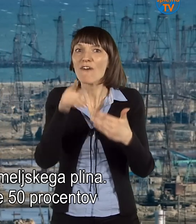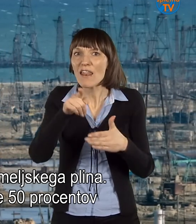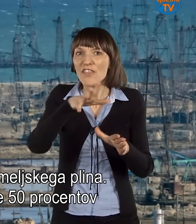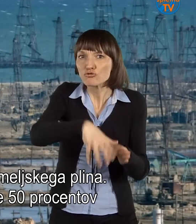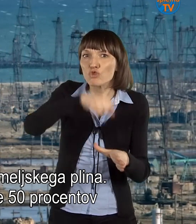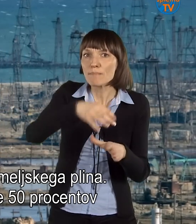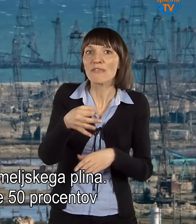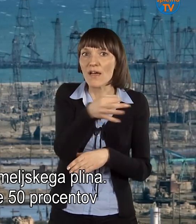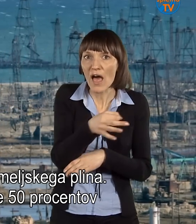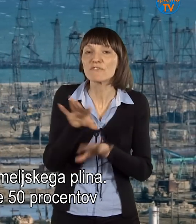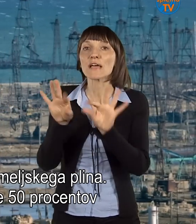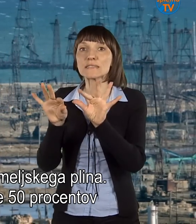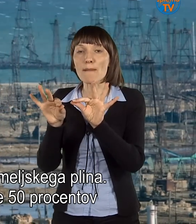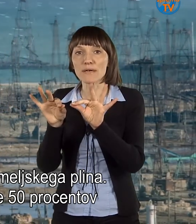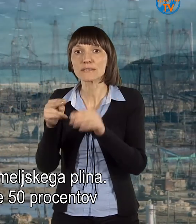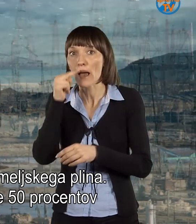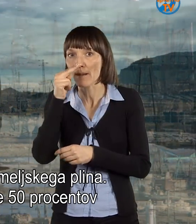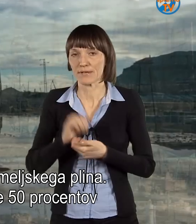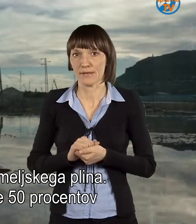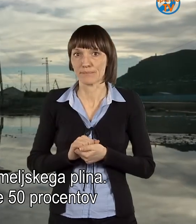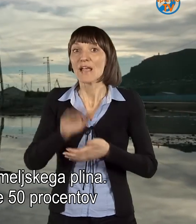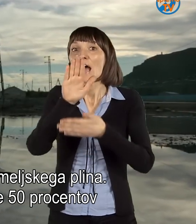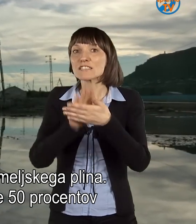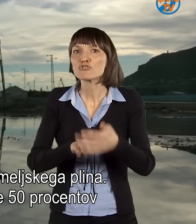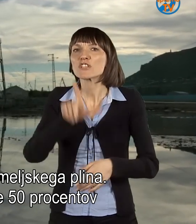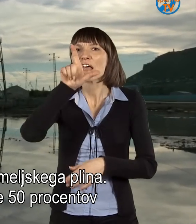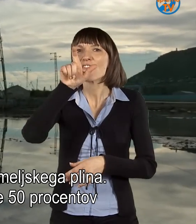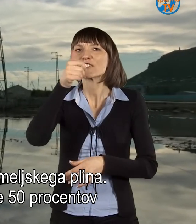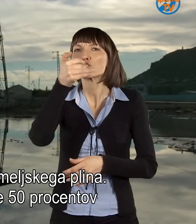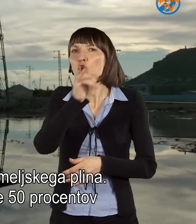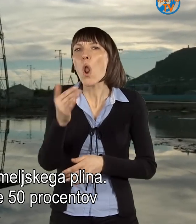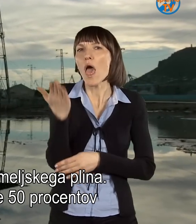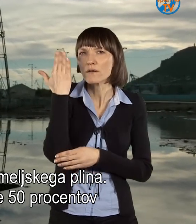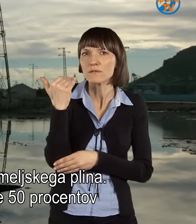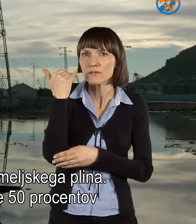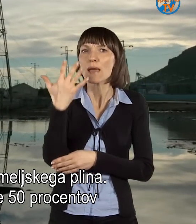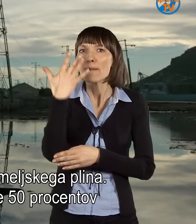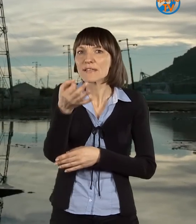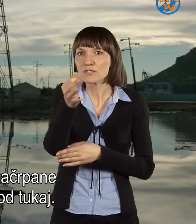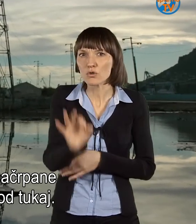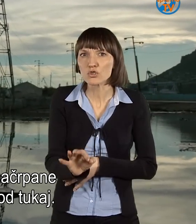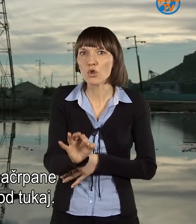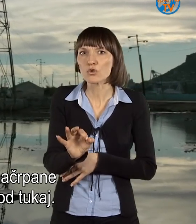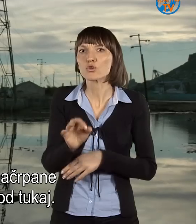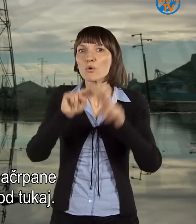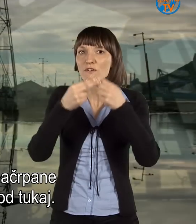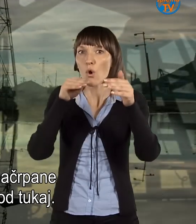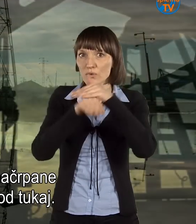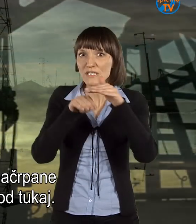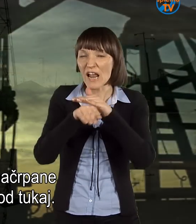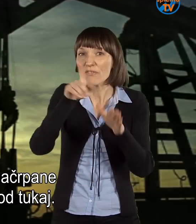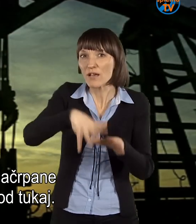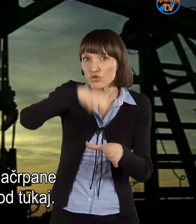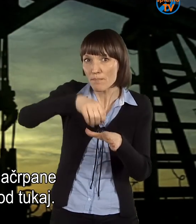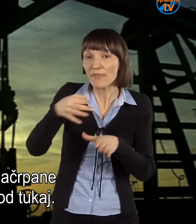nahajališčem nafte in zemeljskega plina. V začetku 20. stoletja je 50% svetovnih zalog